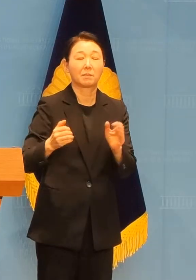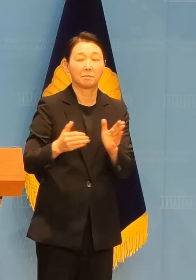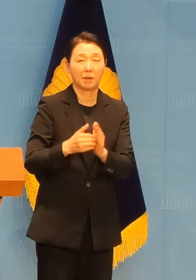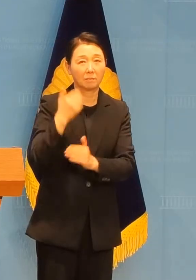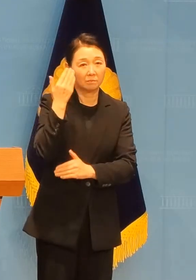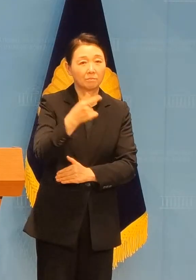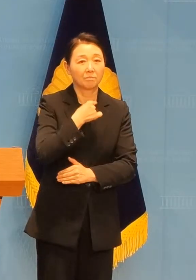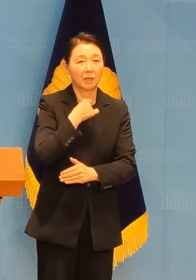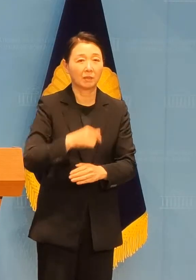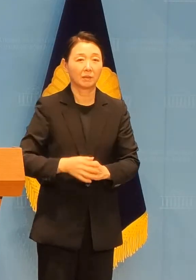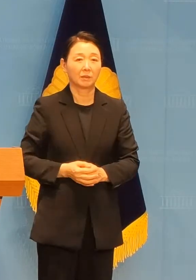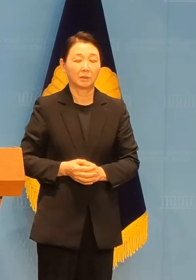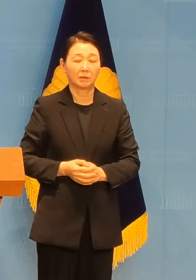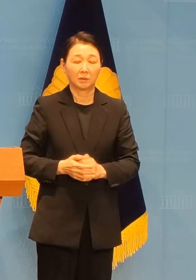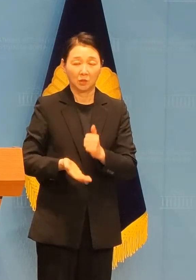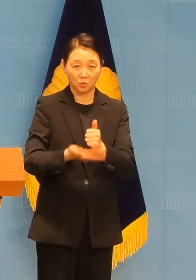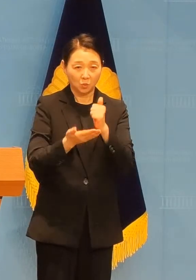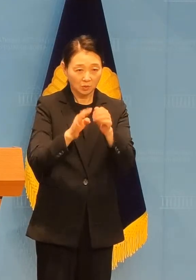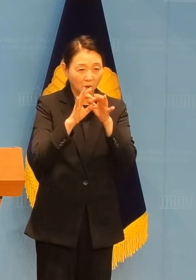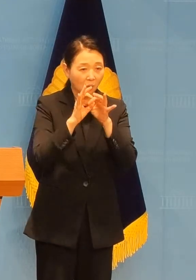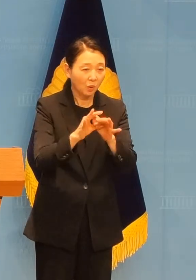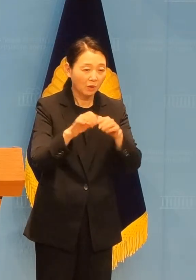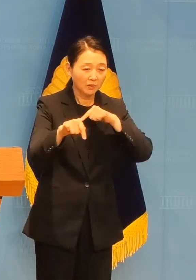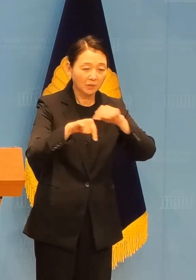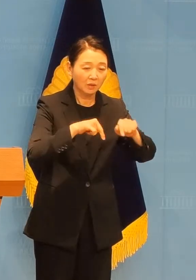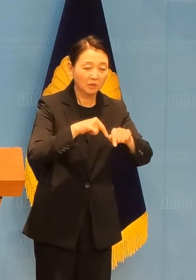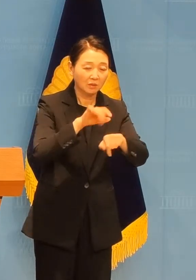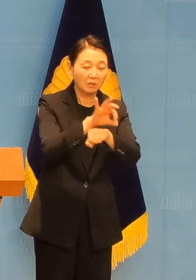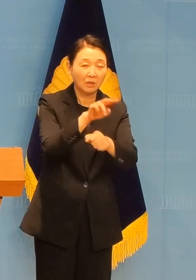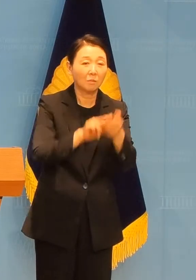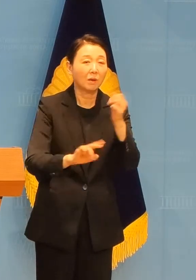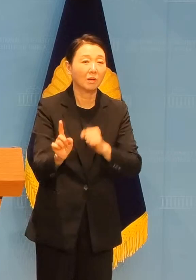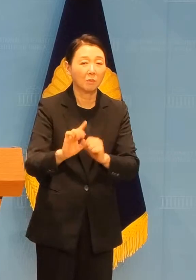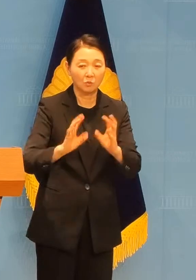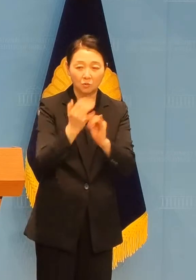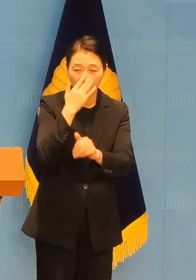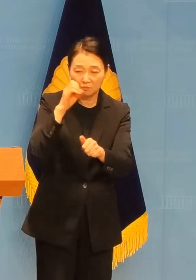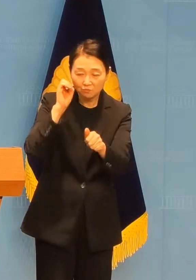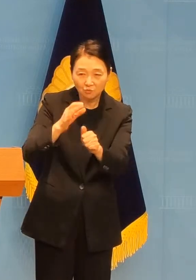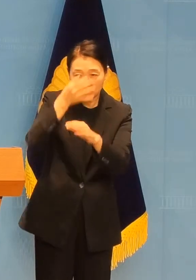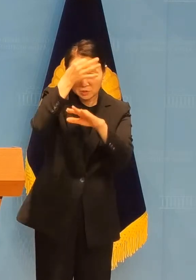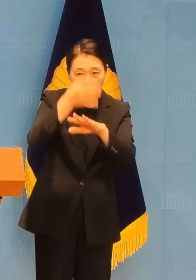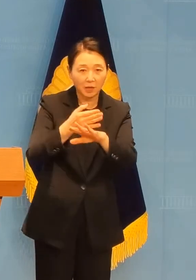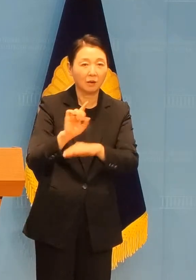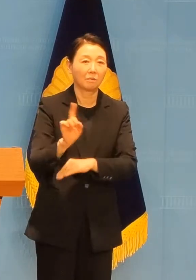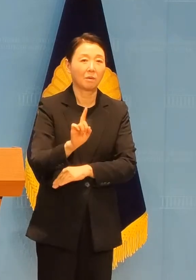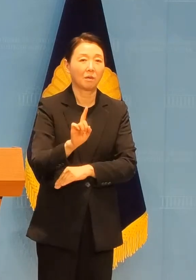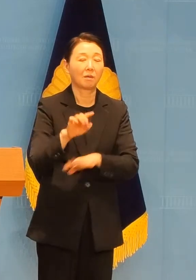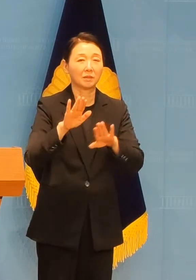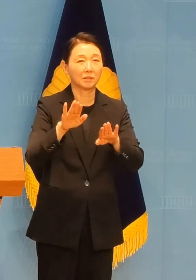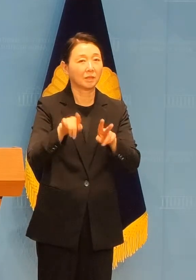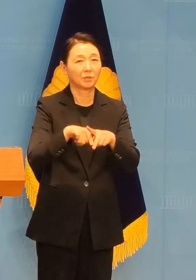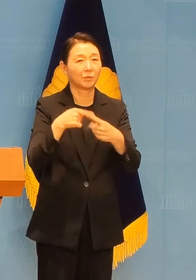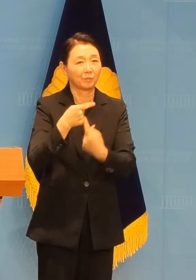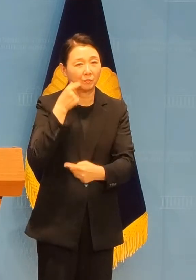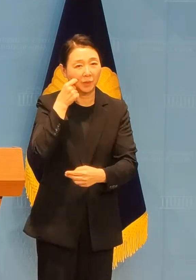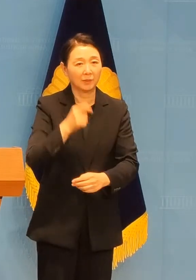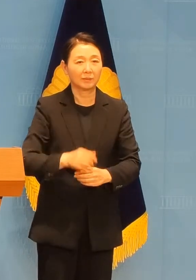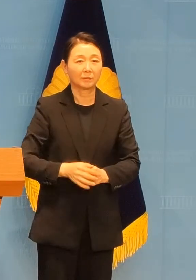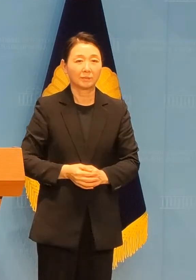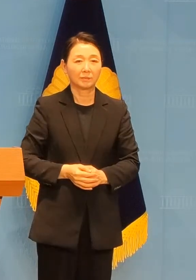묻겠습니다. 공천을 앞세운 정치적 거래와 국민을 기만하는 사과를 결코 용납하지